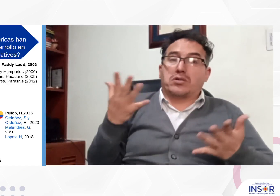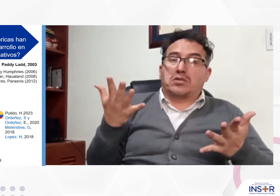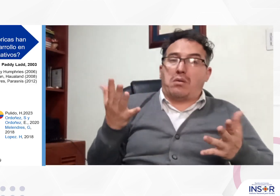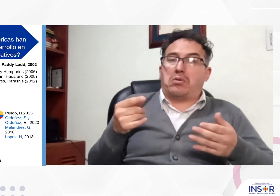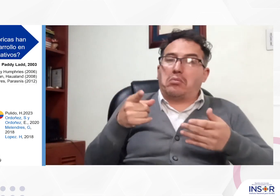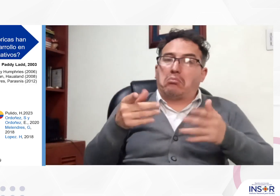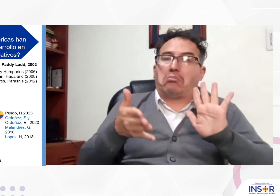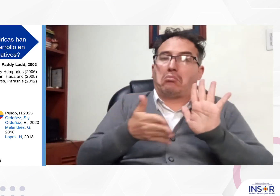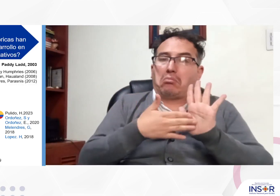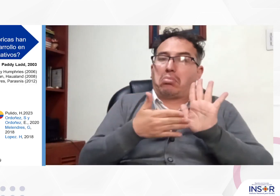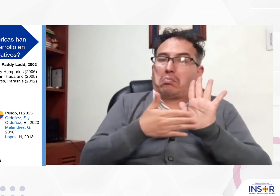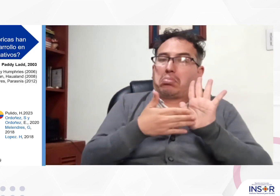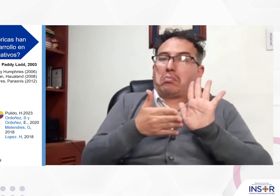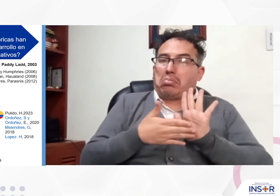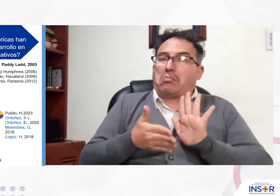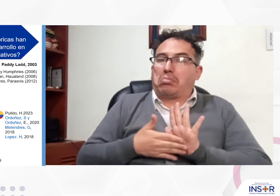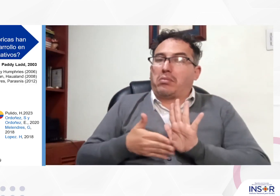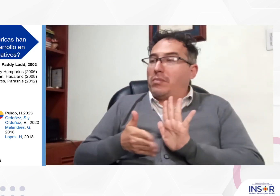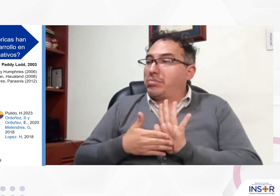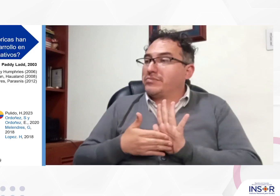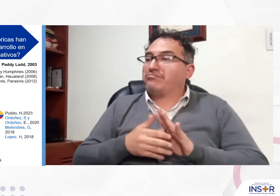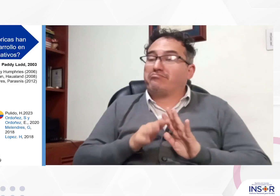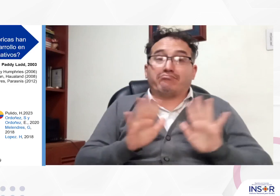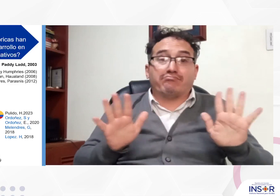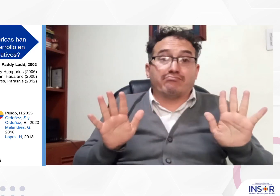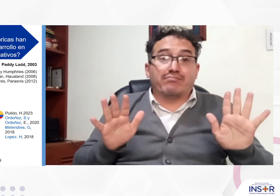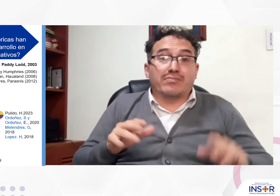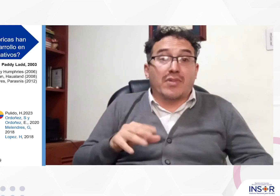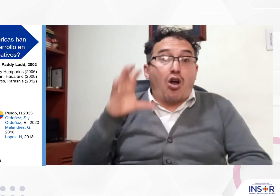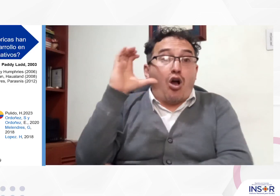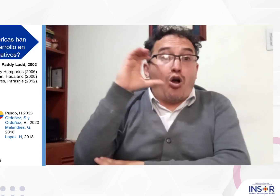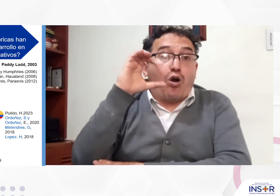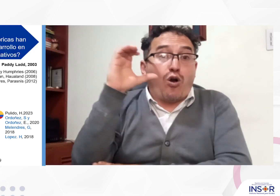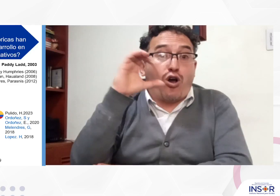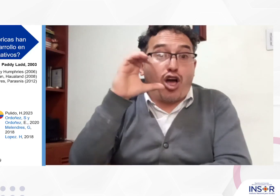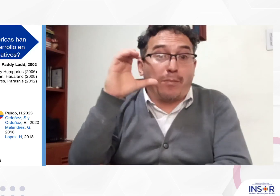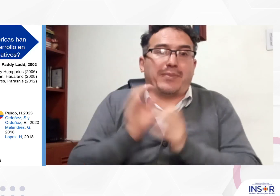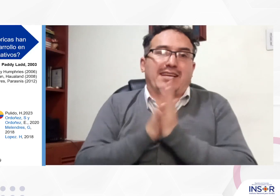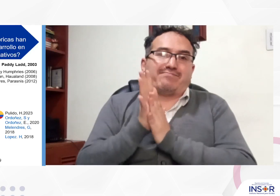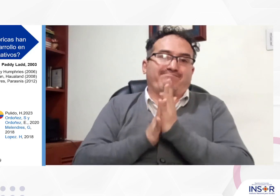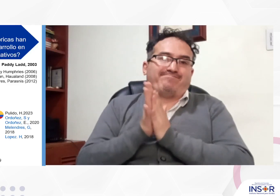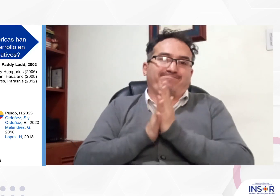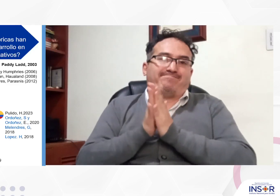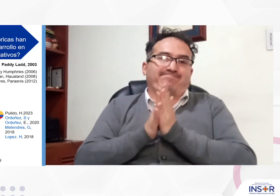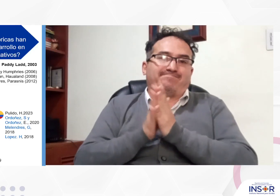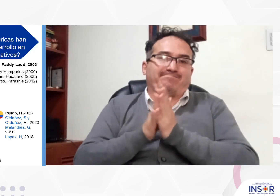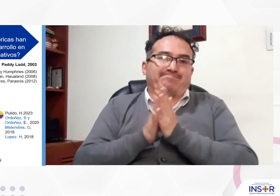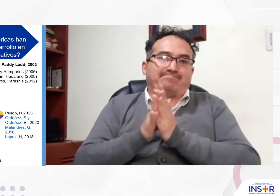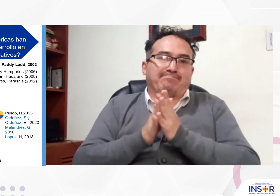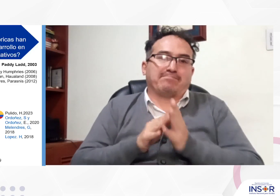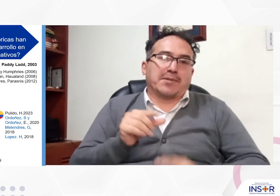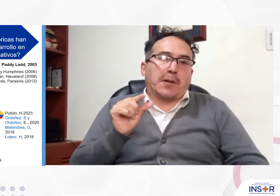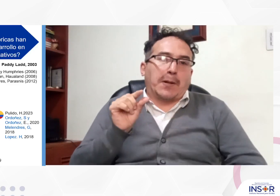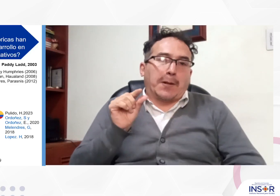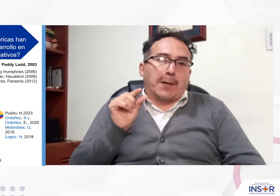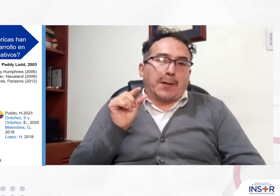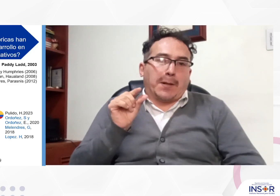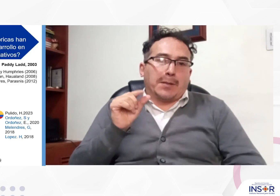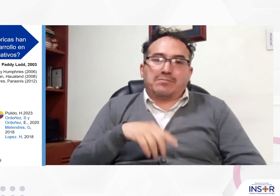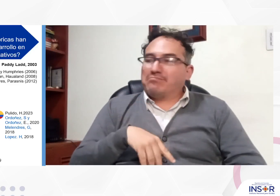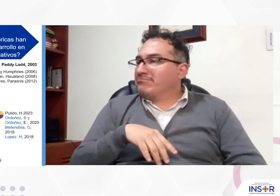que ha creado sobre estos temas principales y hace una argumentación sobre los mismos. Y en Colombia,